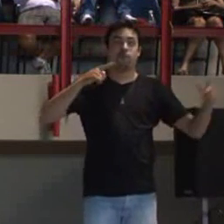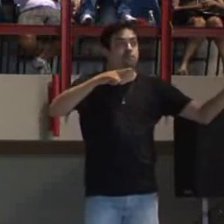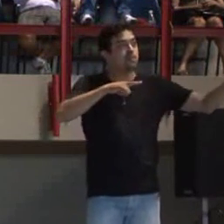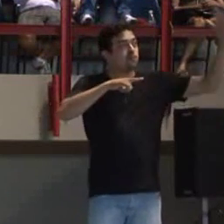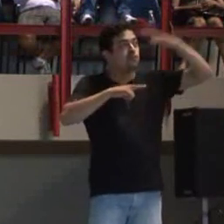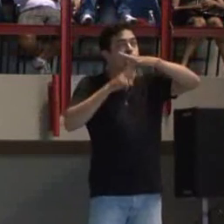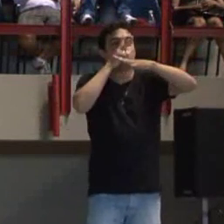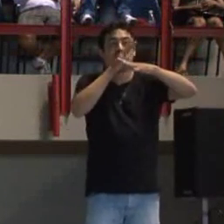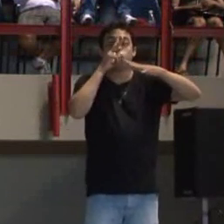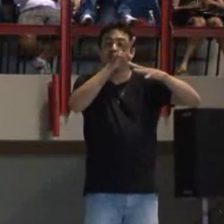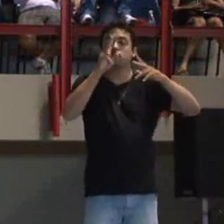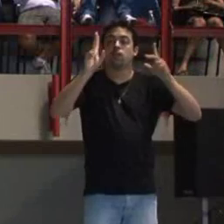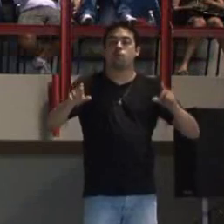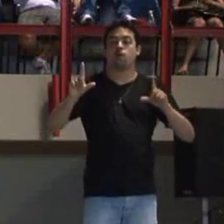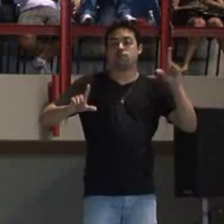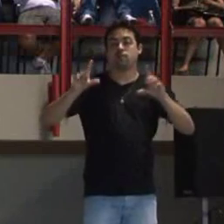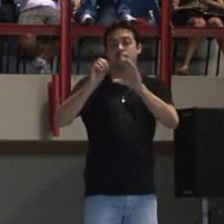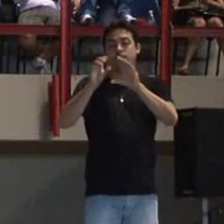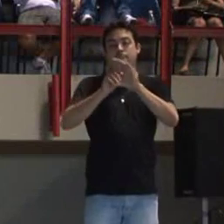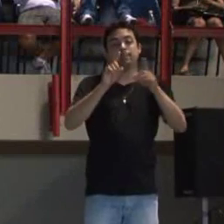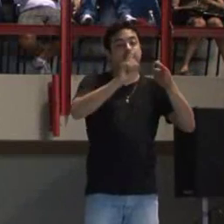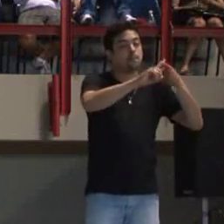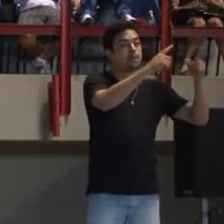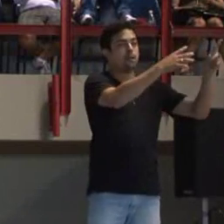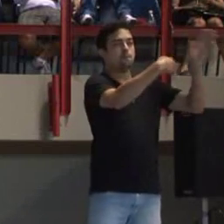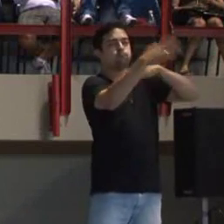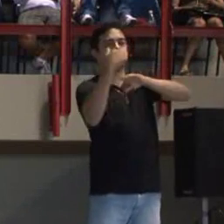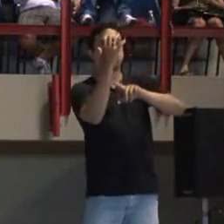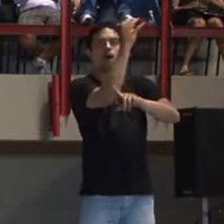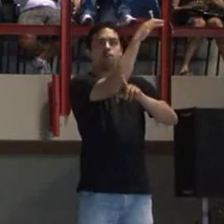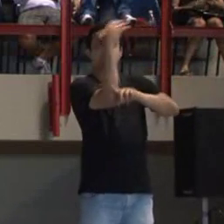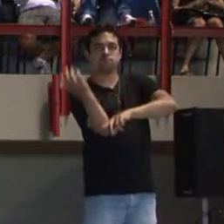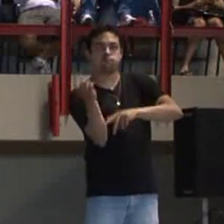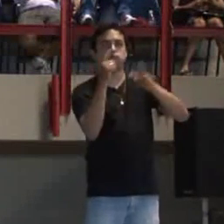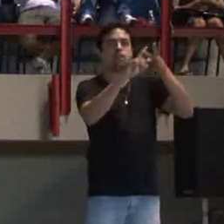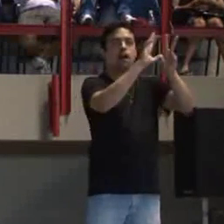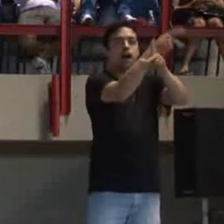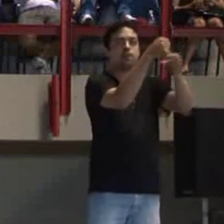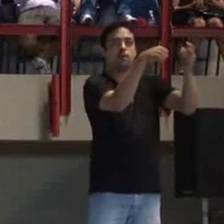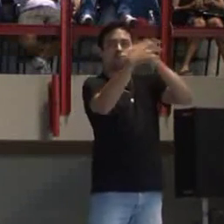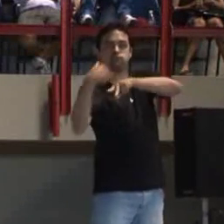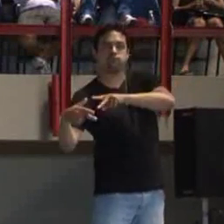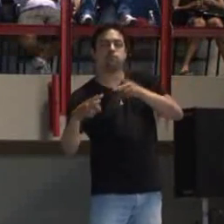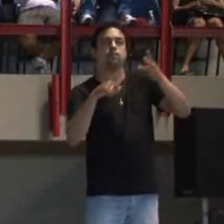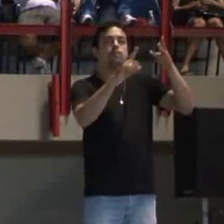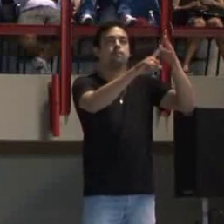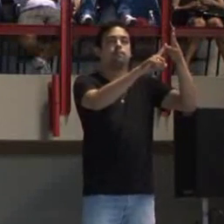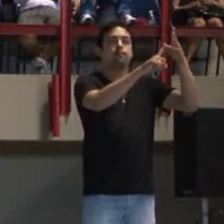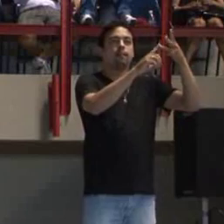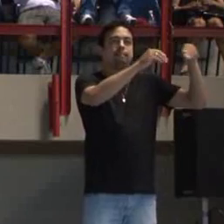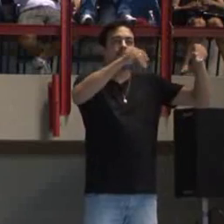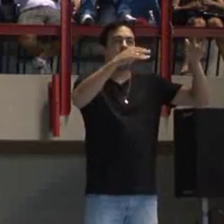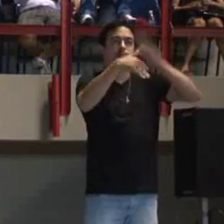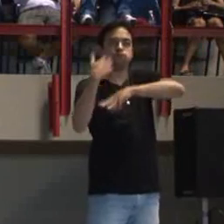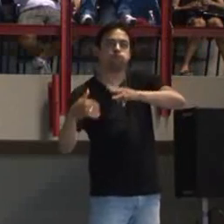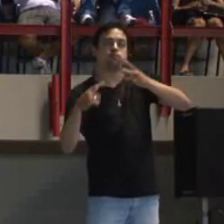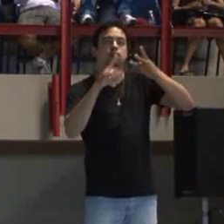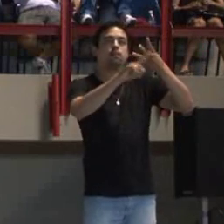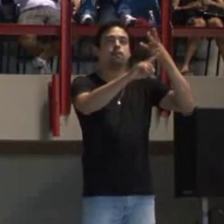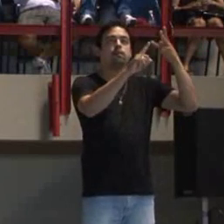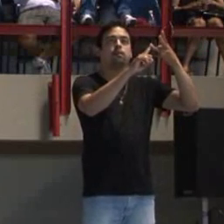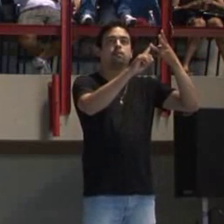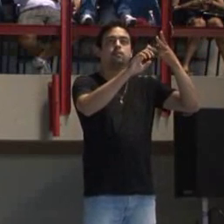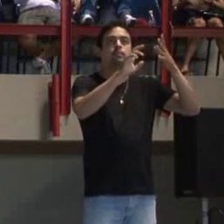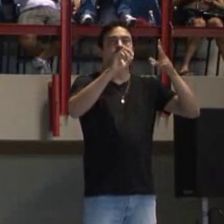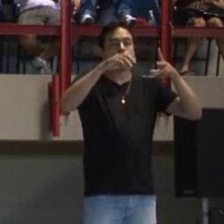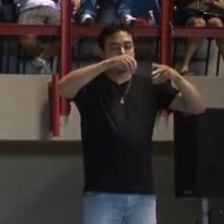tudo, e derruba tudo, meu irmão. Derruba a árvore, aí traz os animais, e traz a terra, tira